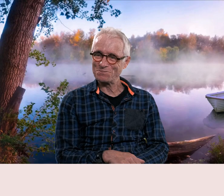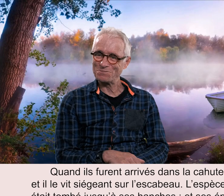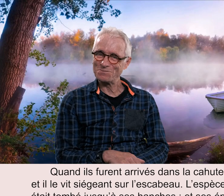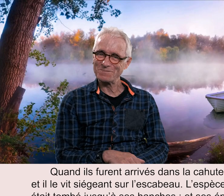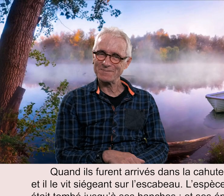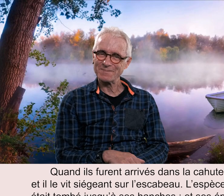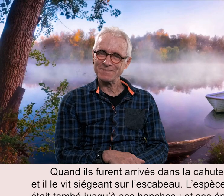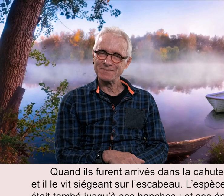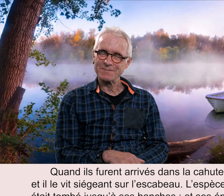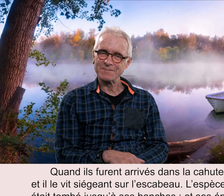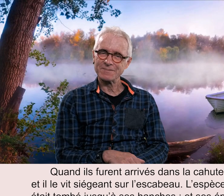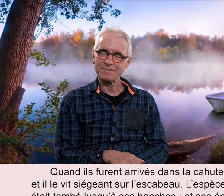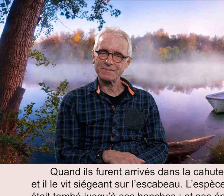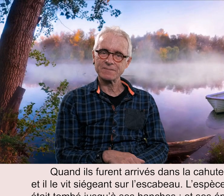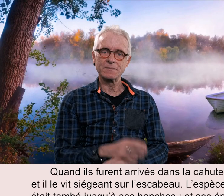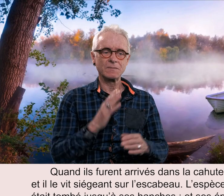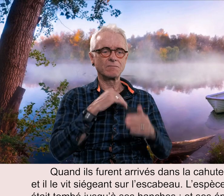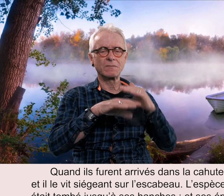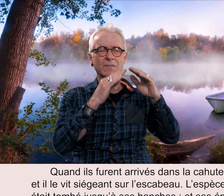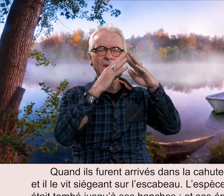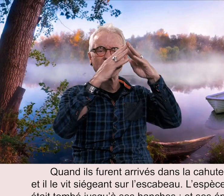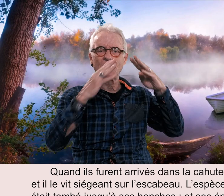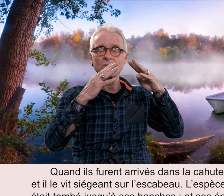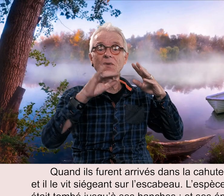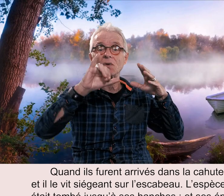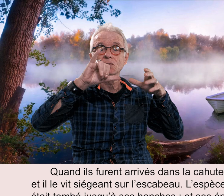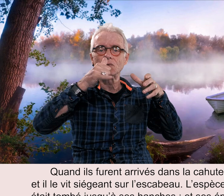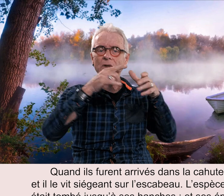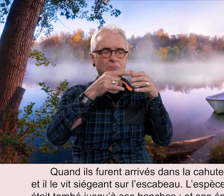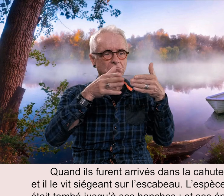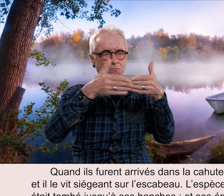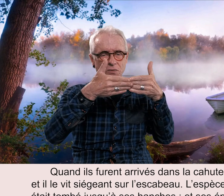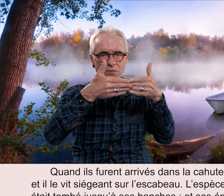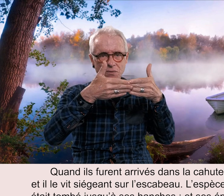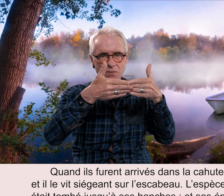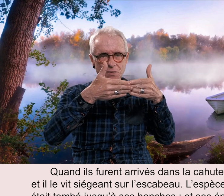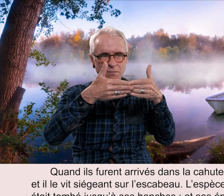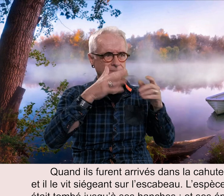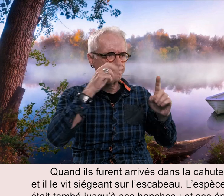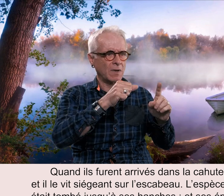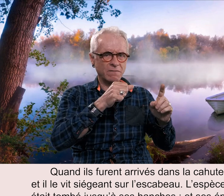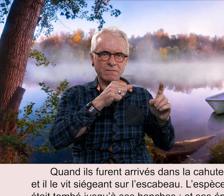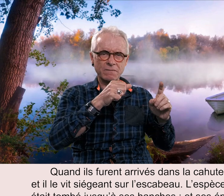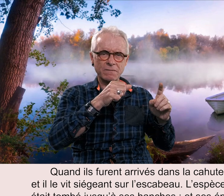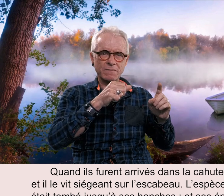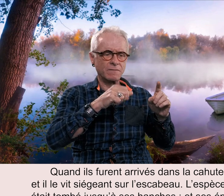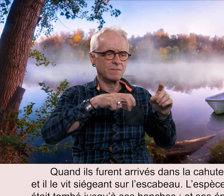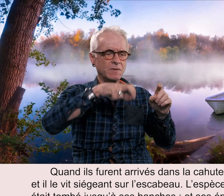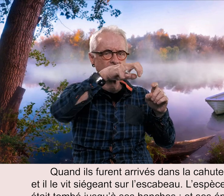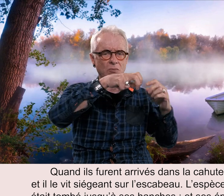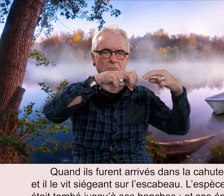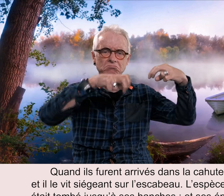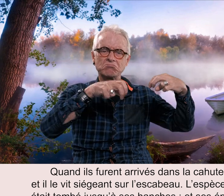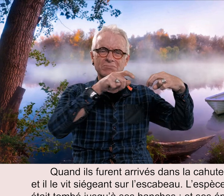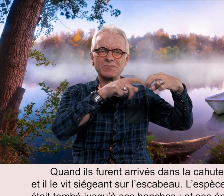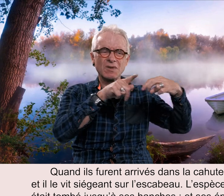Quand ils furent arrivés dans la cahute, Julien ferma la porte et il le vit siégeant sur l'escabeau. L